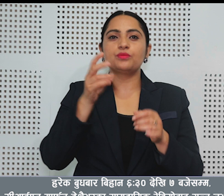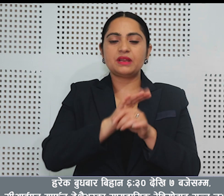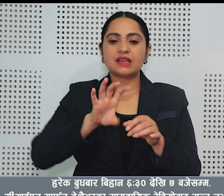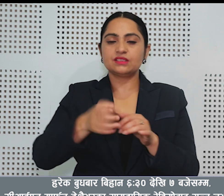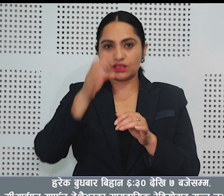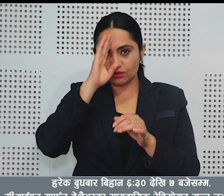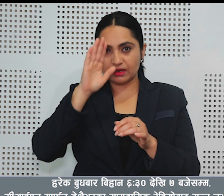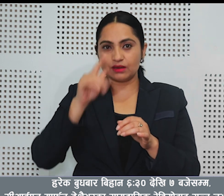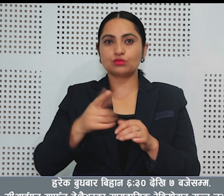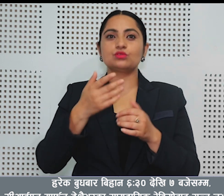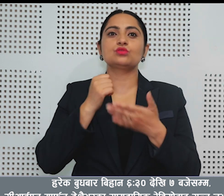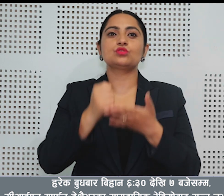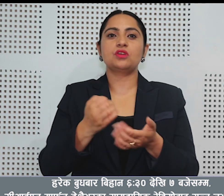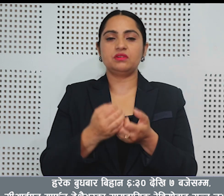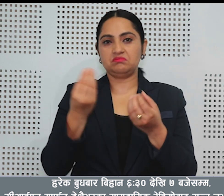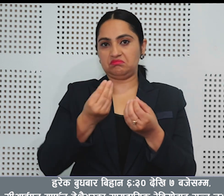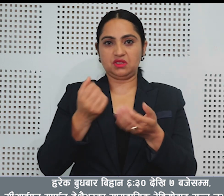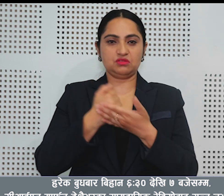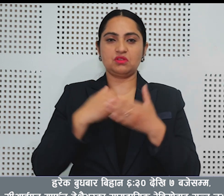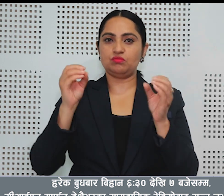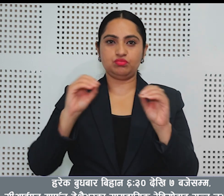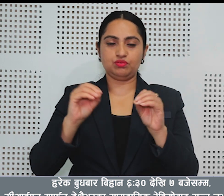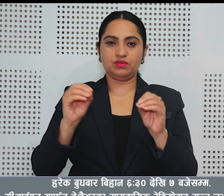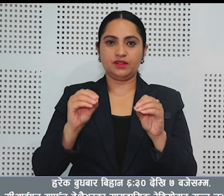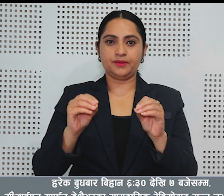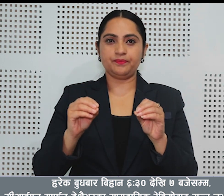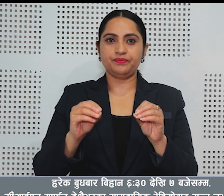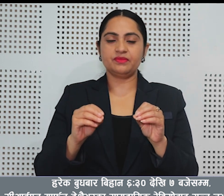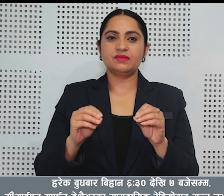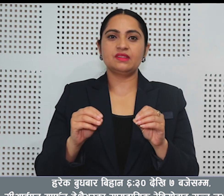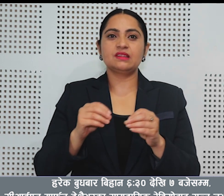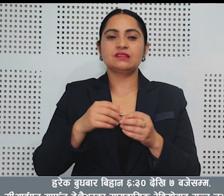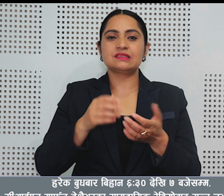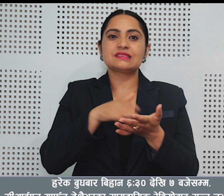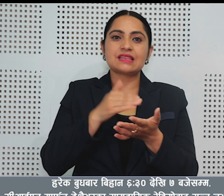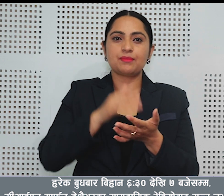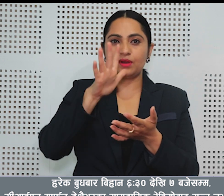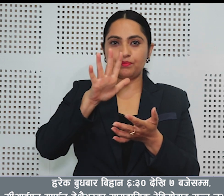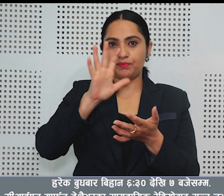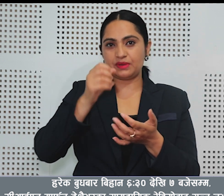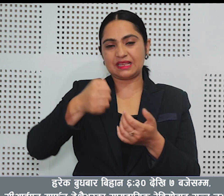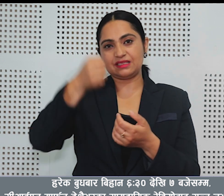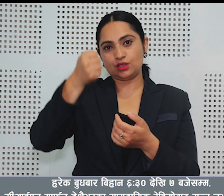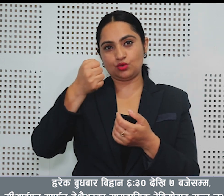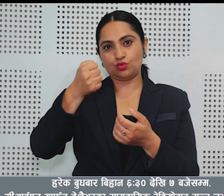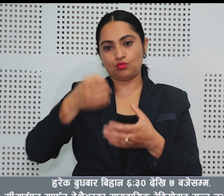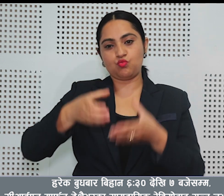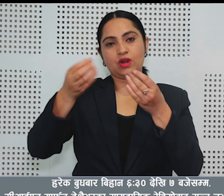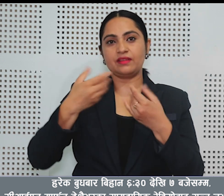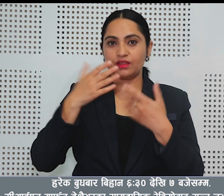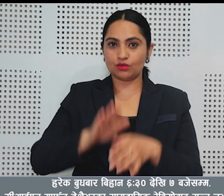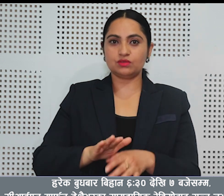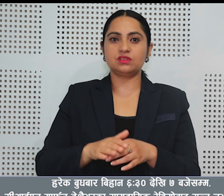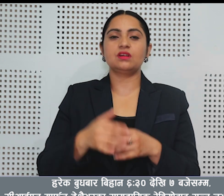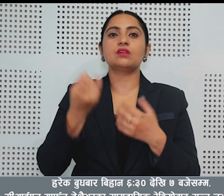सहयोग गर्यो विपदको बेलामा चाहिँ? केही गरे छैनन्। अब ल्याइदिएन नि चामल 50 किलो बोरा राखेको थिएँ बर्खाला। अब